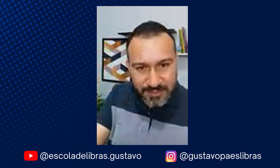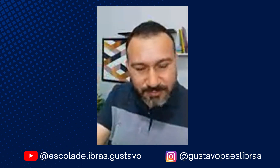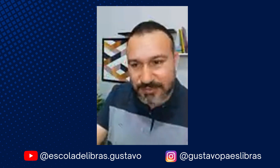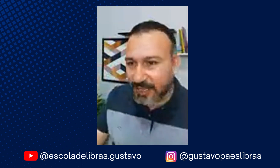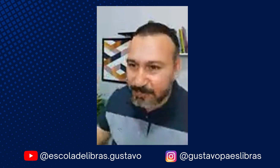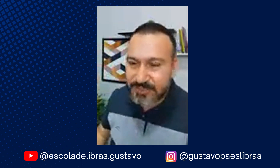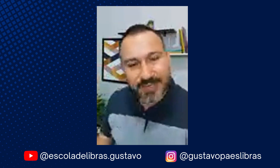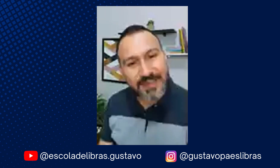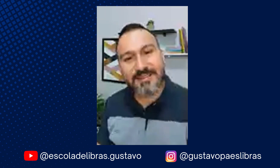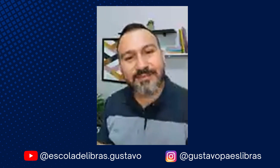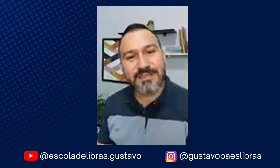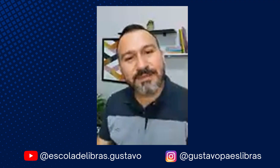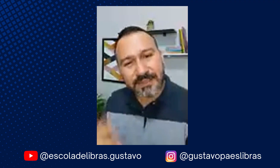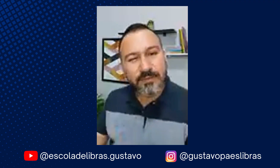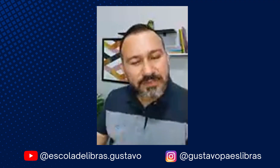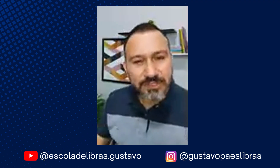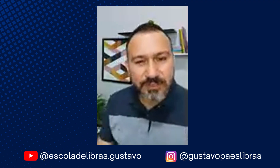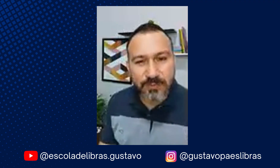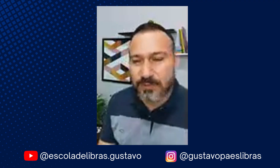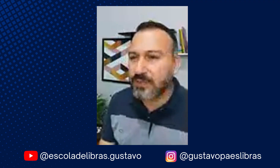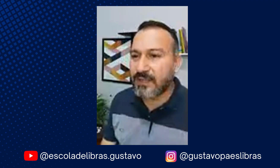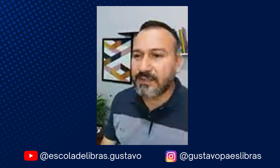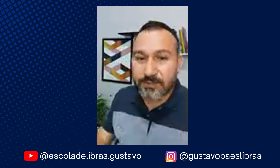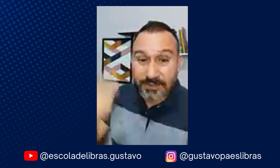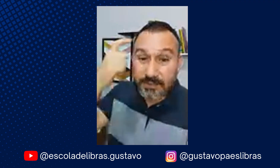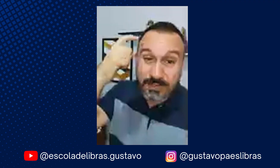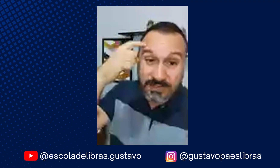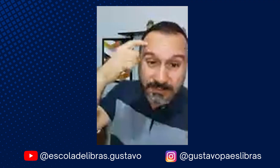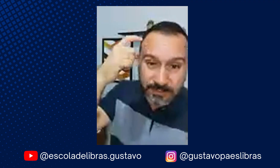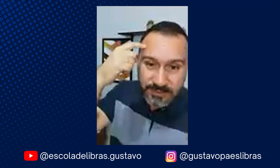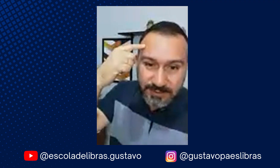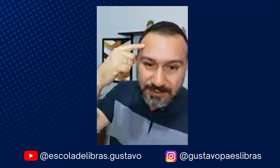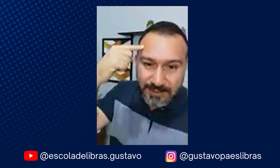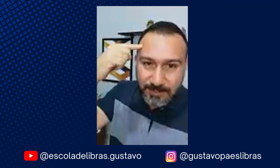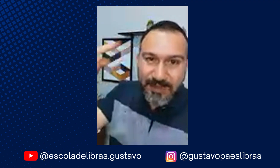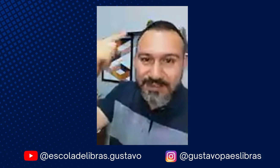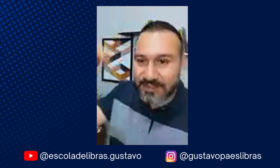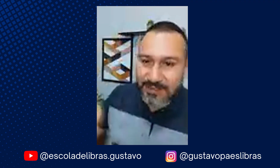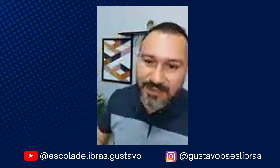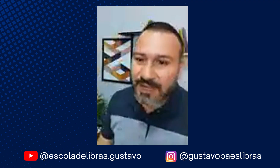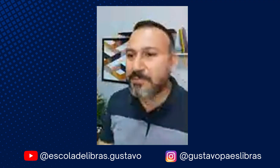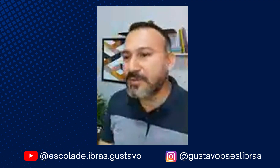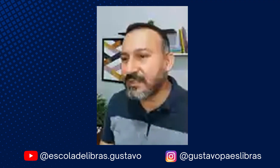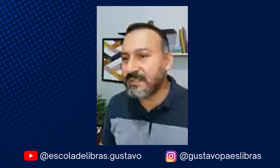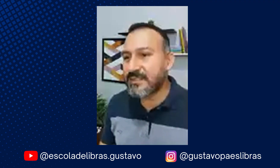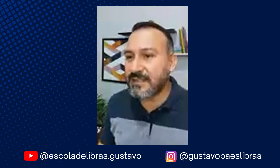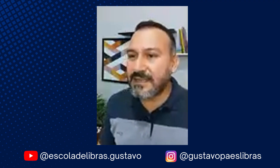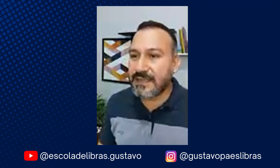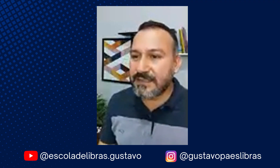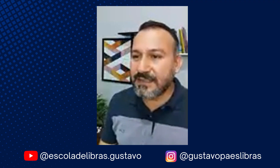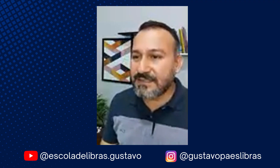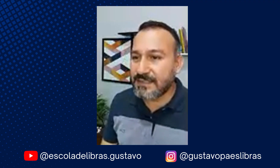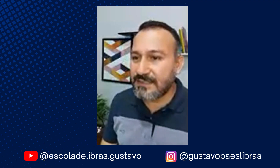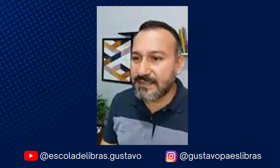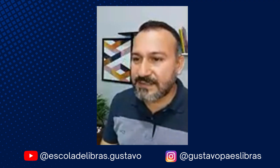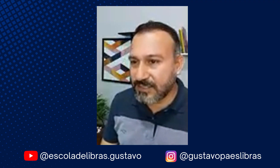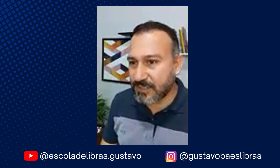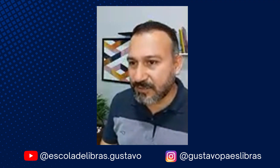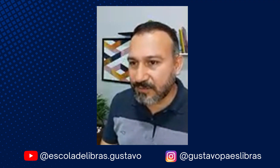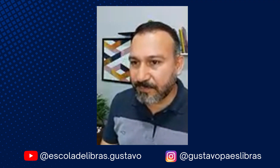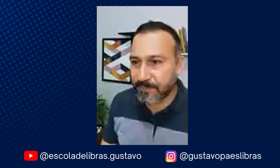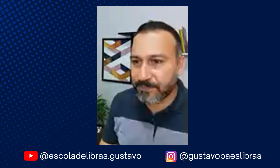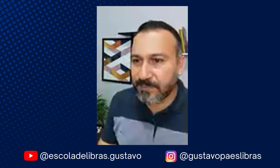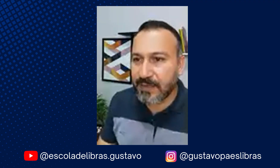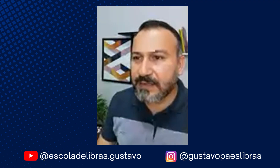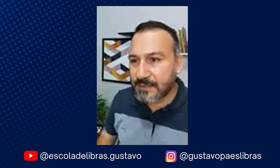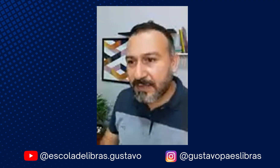sobre a ética do intérprete é essa, é você manter o sigilo, né? Então, você tem que usar sabedoria para entender a importância desse